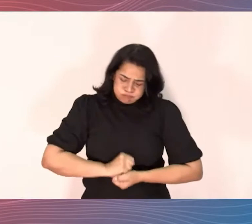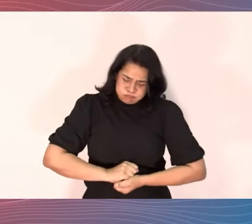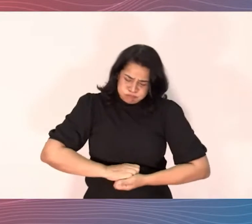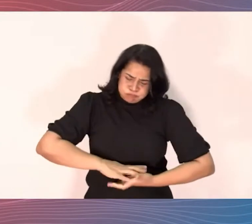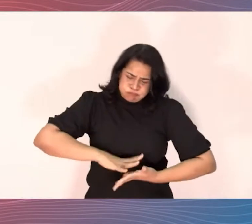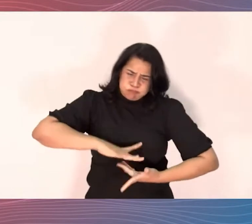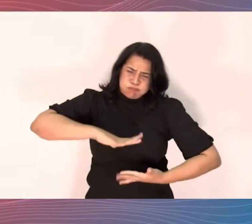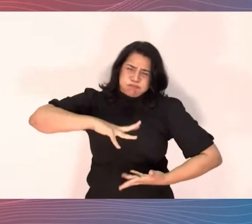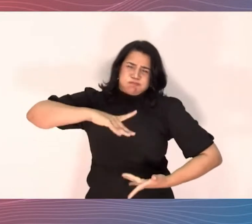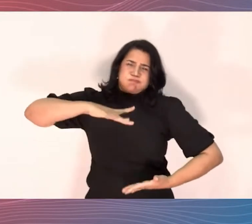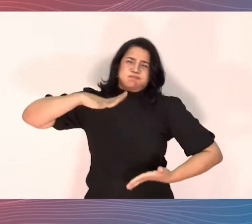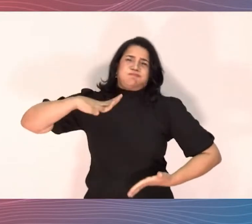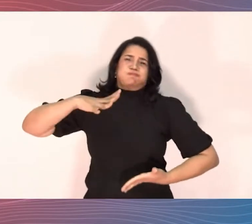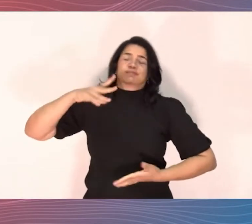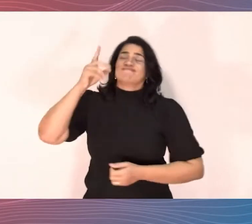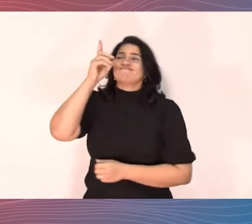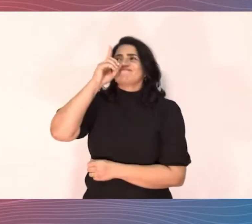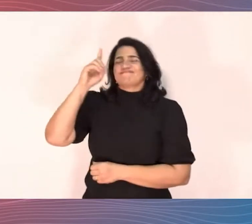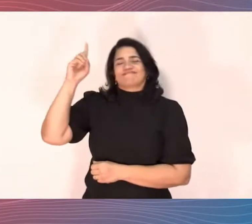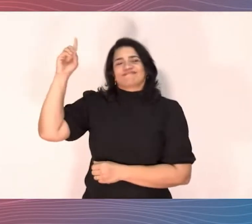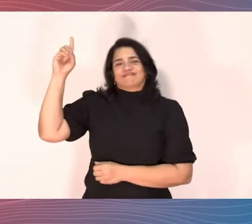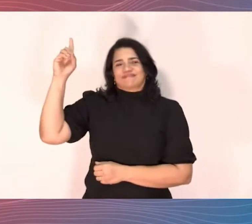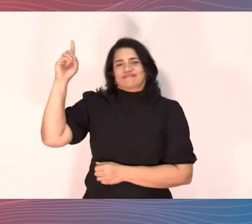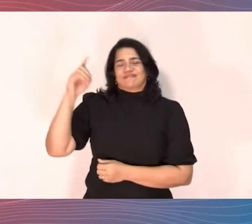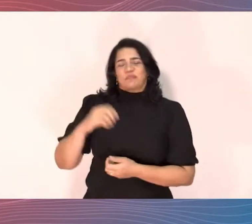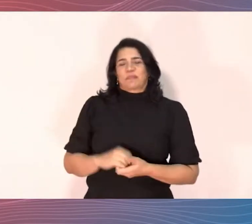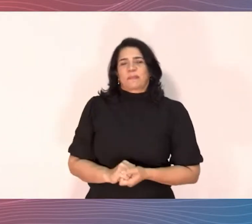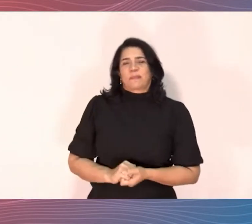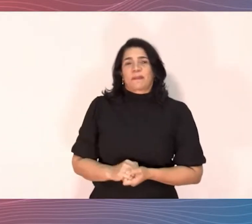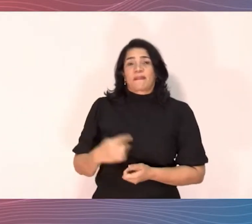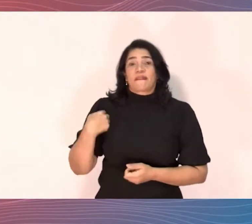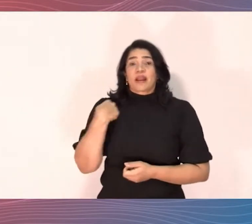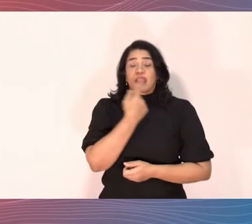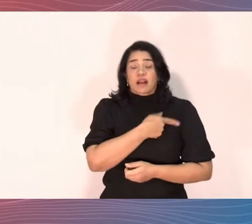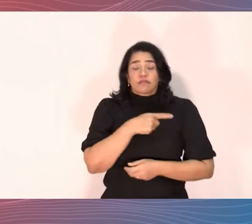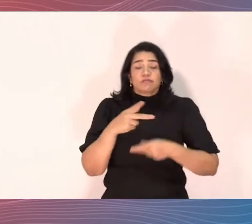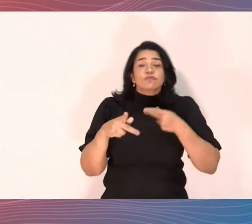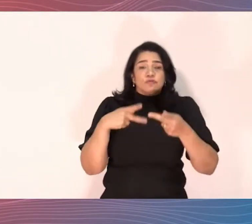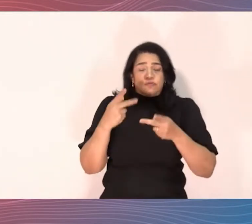Deus. Irmãos, ainda vou falar sobre a plenitude, mas não nessa mensagem.